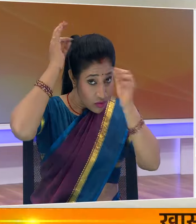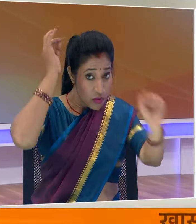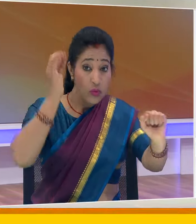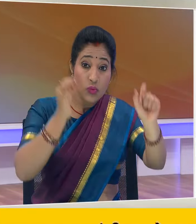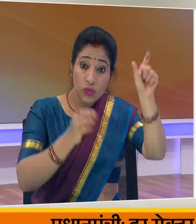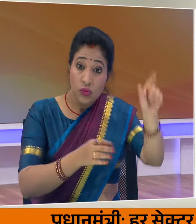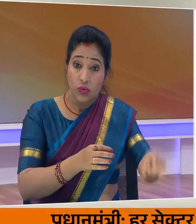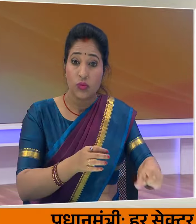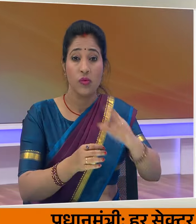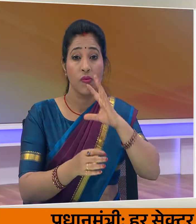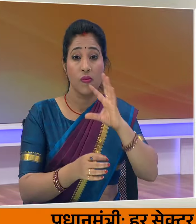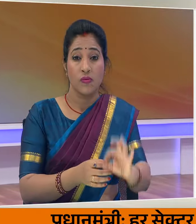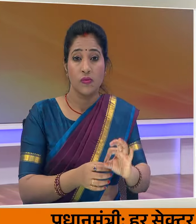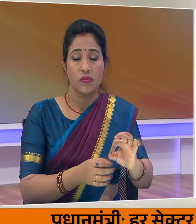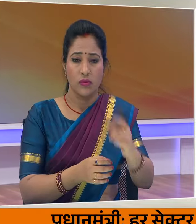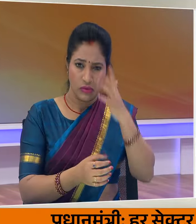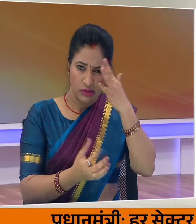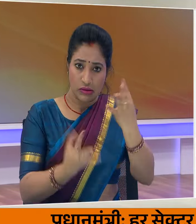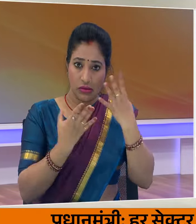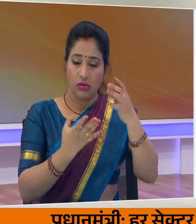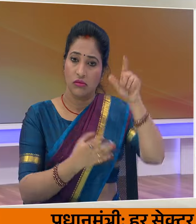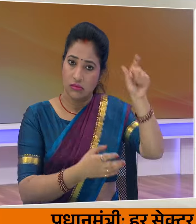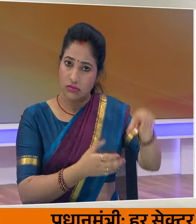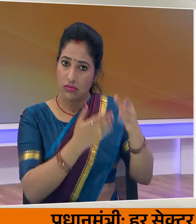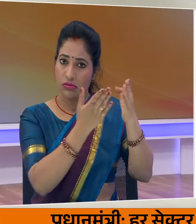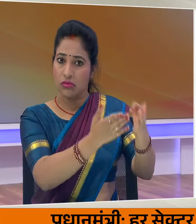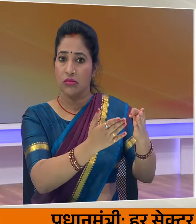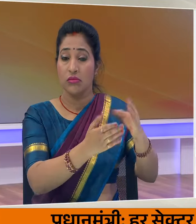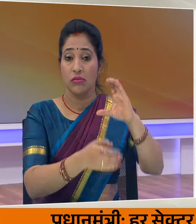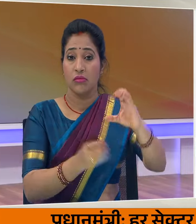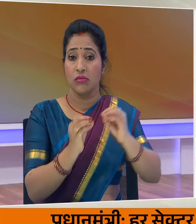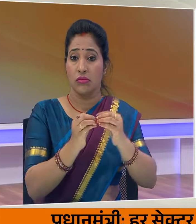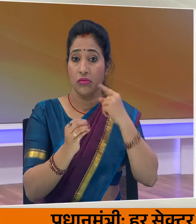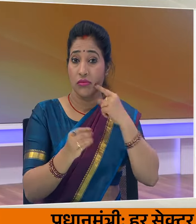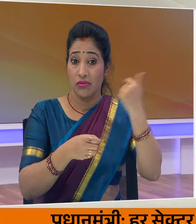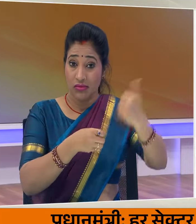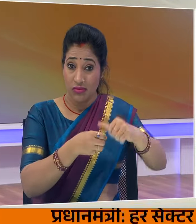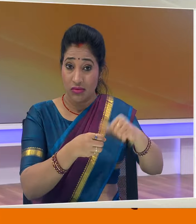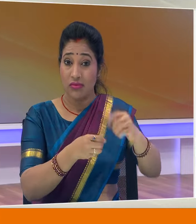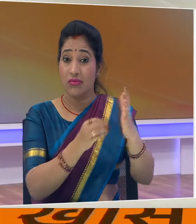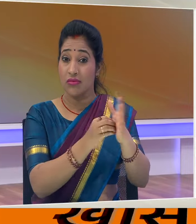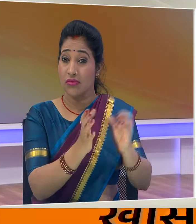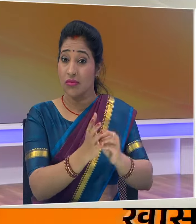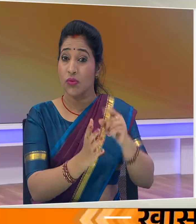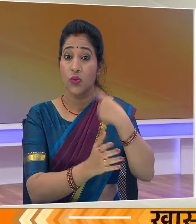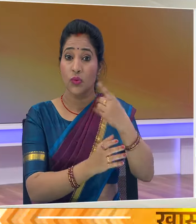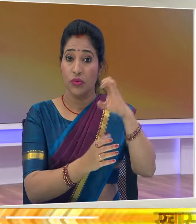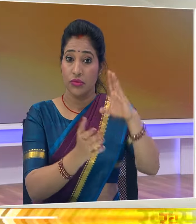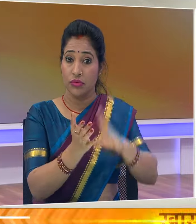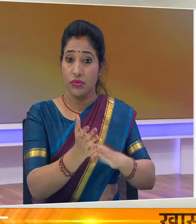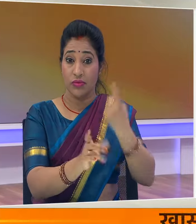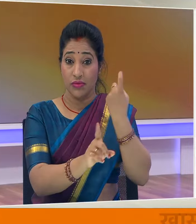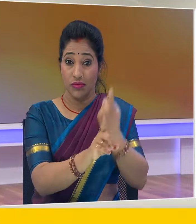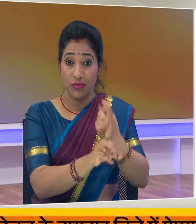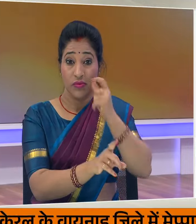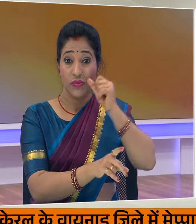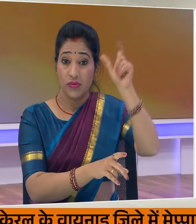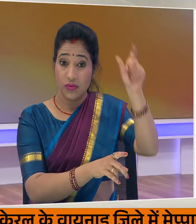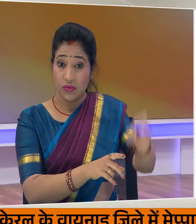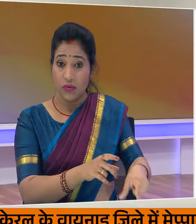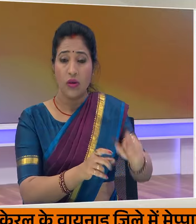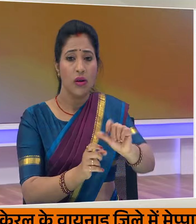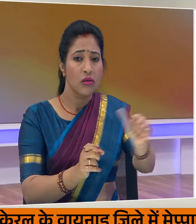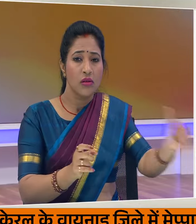घोटाले के असली मास्टरमाइंड हैं। CBI ने शराब घोटाले मामले में CM केजरीवाल और अन्य